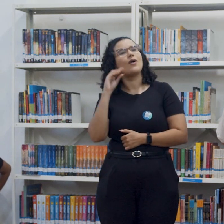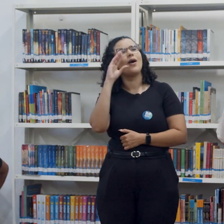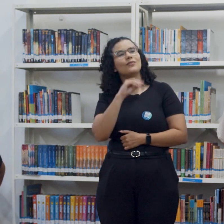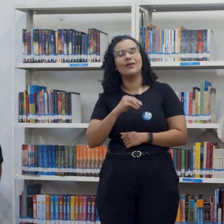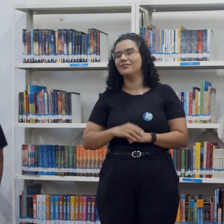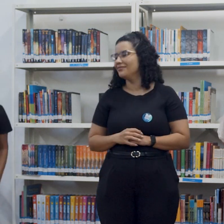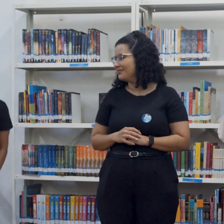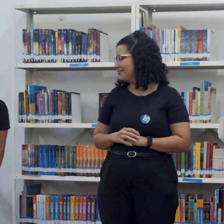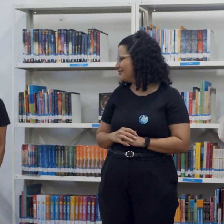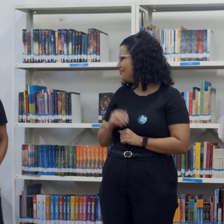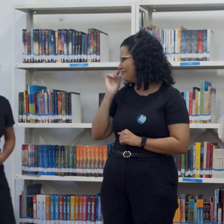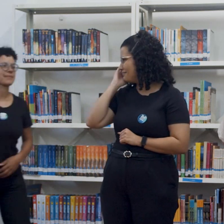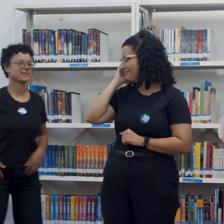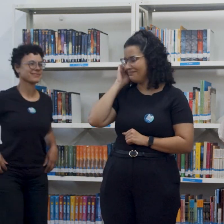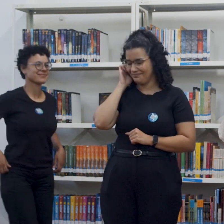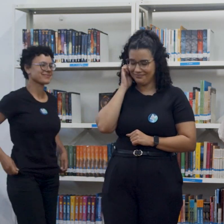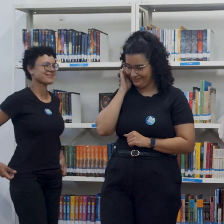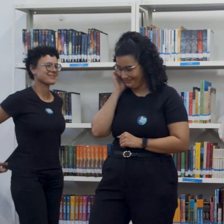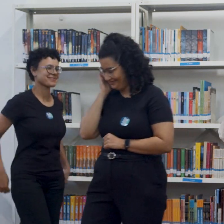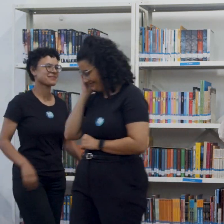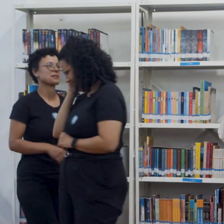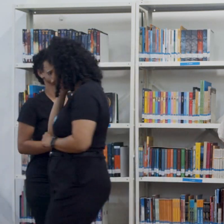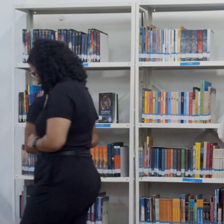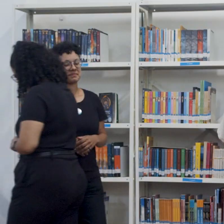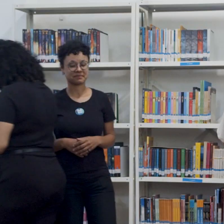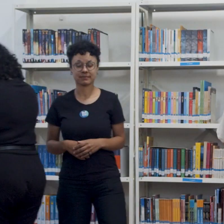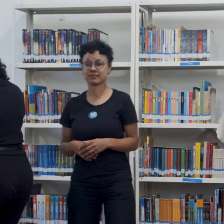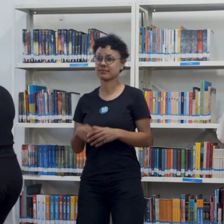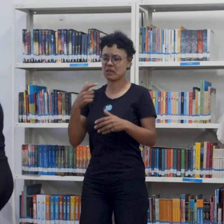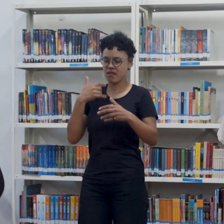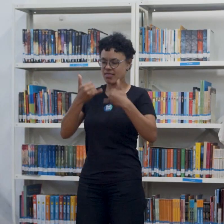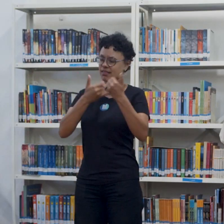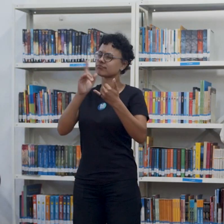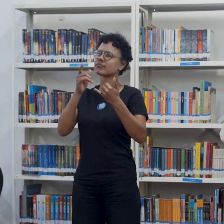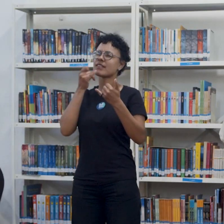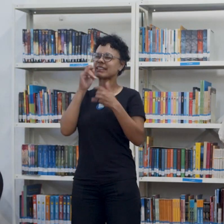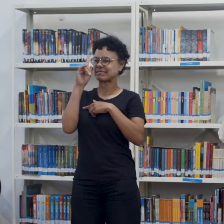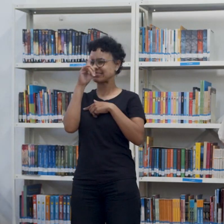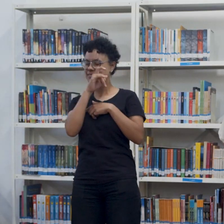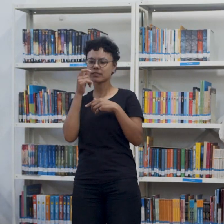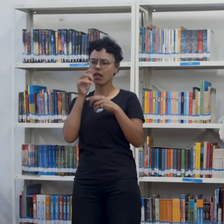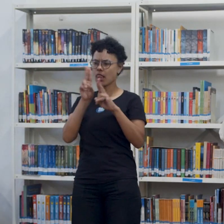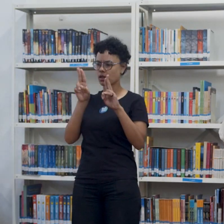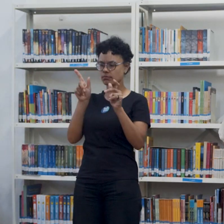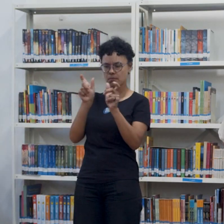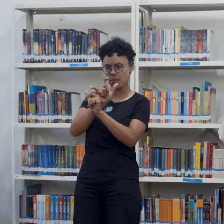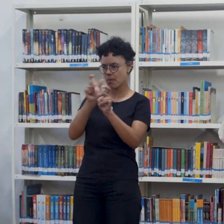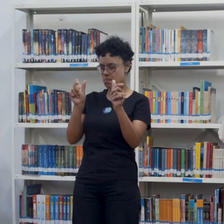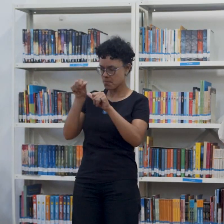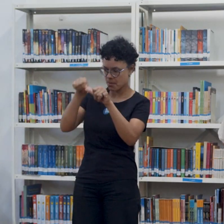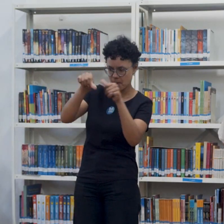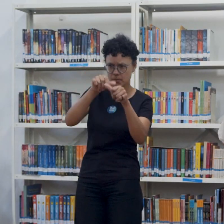nome. Como não sou de brincadeira, resolvi subir o grau de dificuldade. E comecei a trocar os nomes, errar